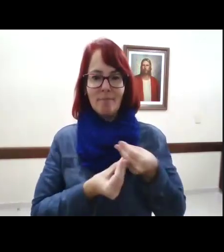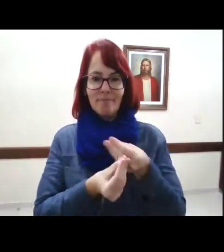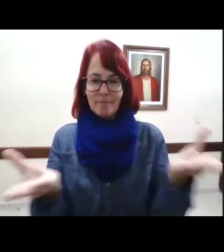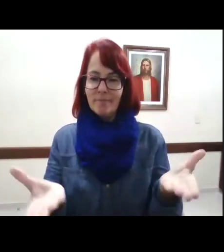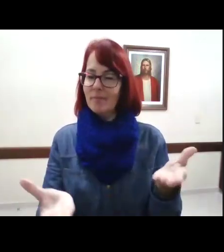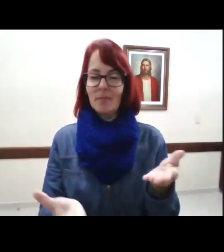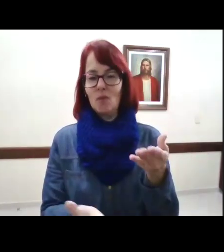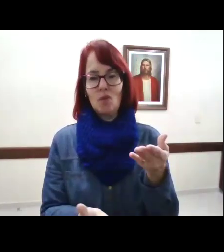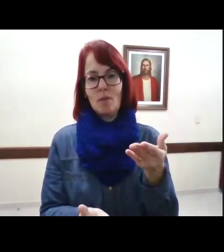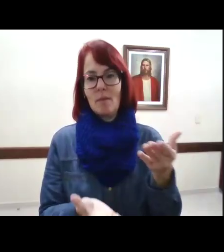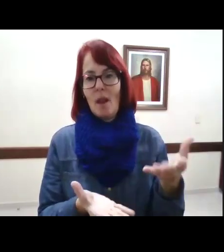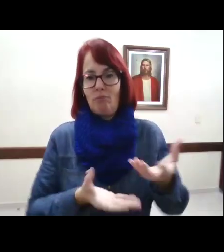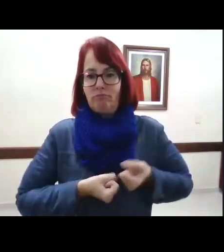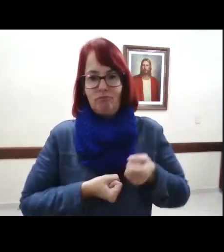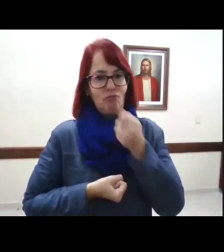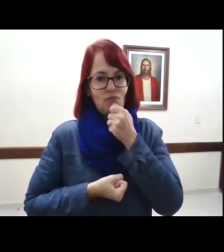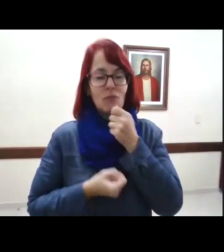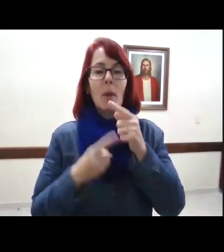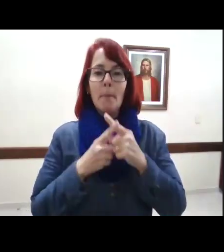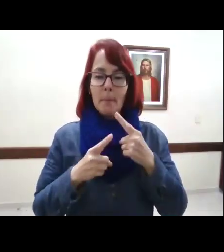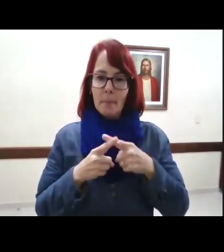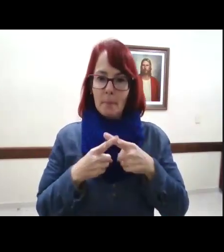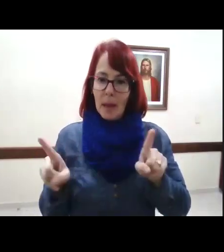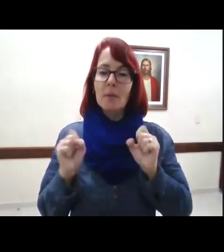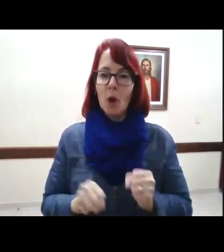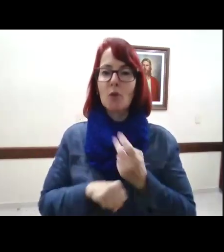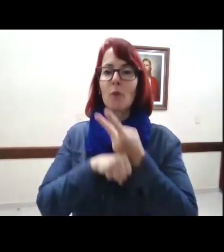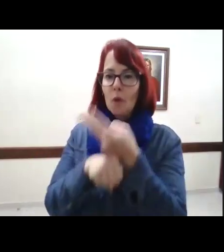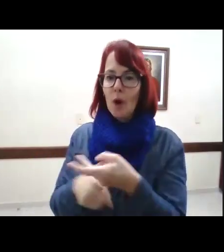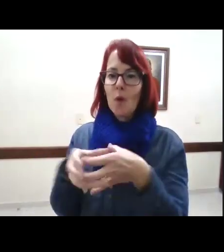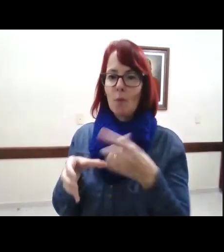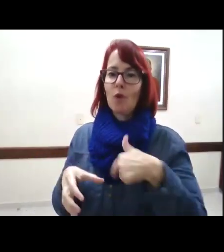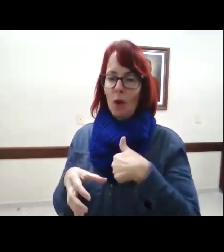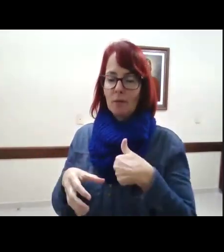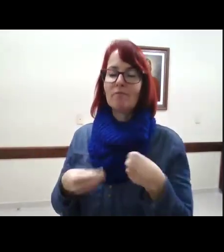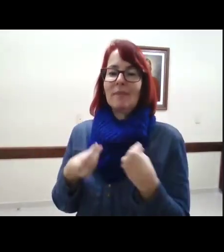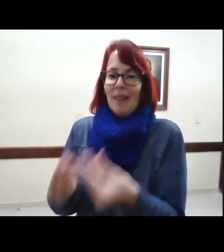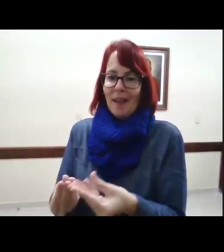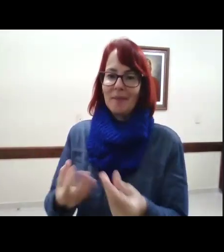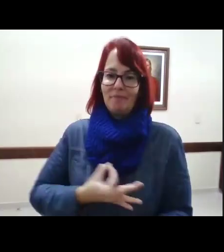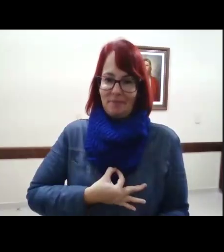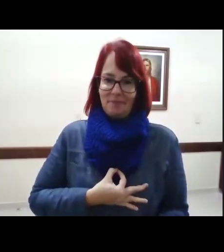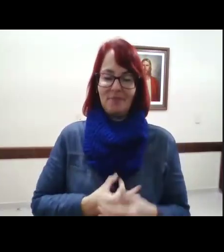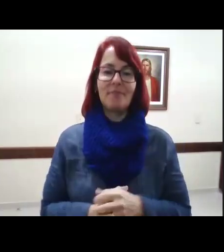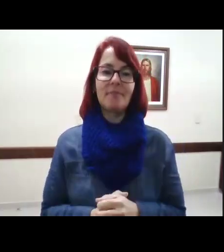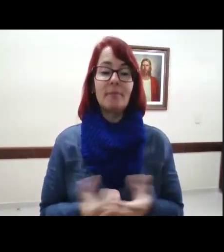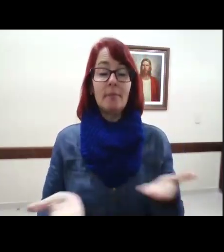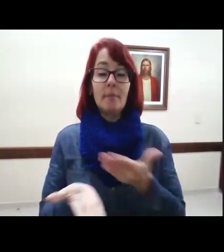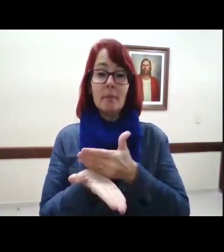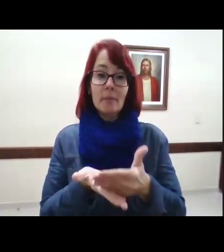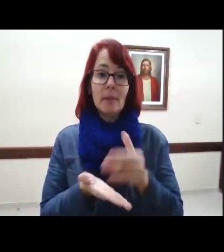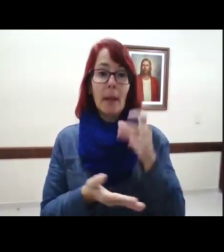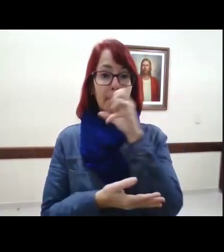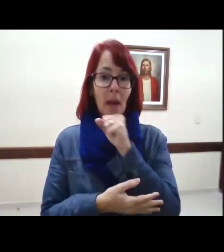quem não recebeu a medalha pode procurar um membro do bispado que nós vamos entregar hoje. Nós vamos iniciar a parte sacramental de